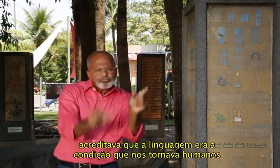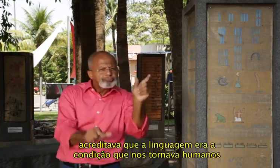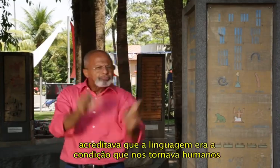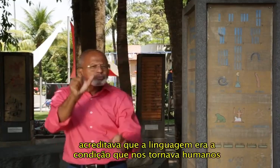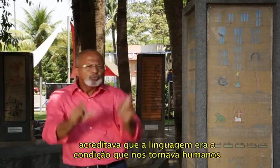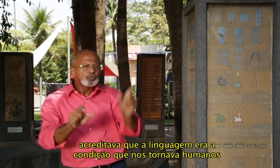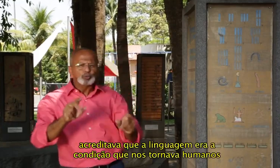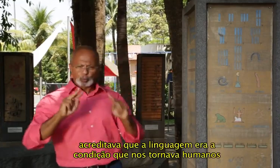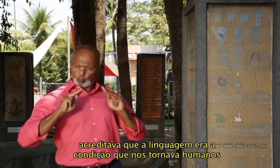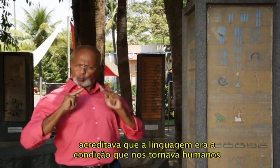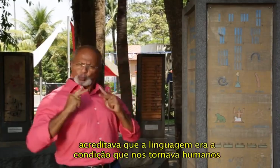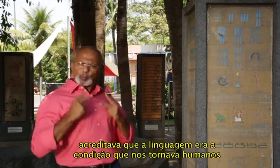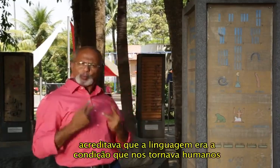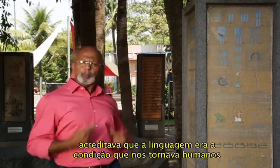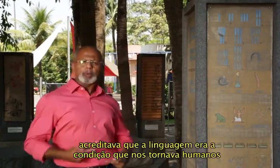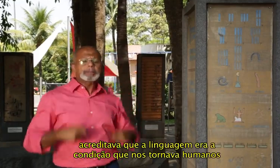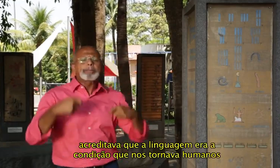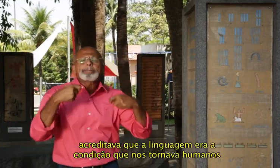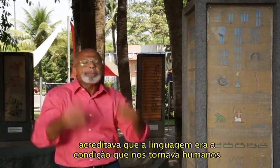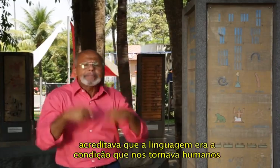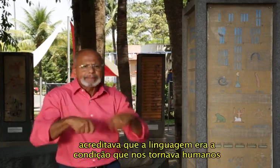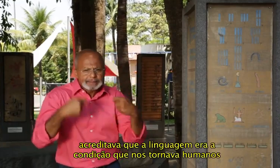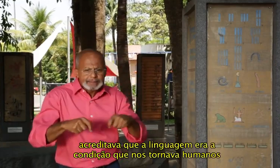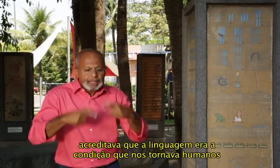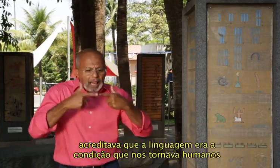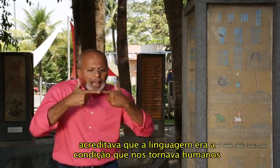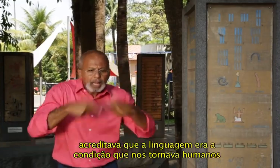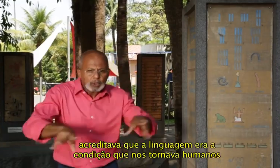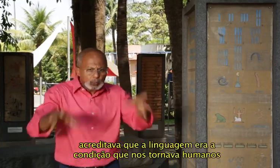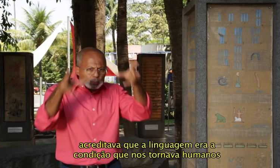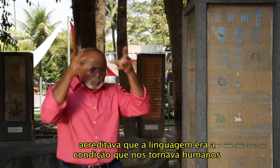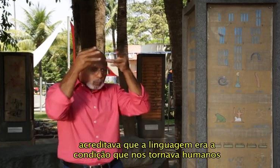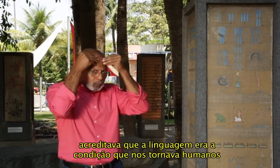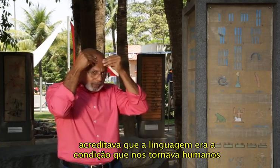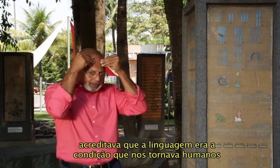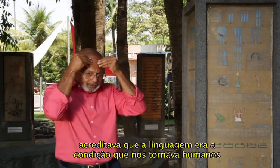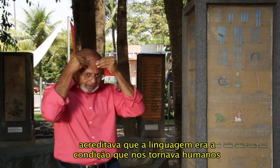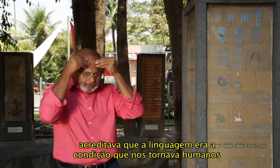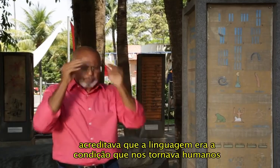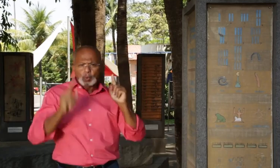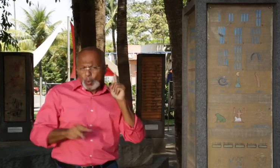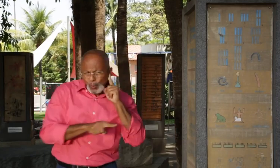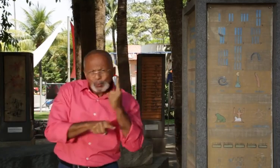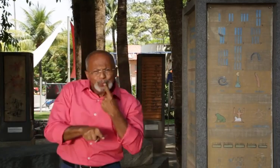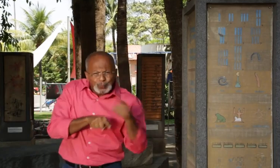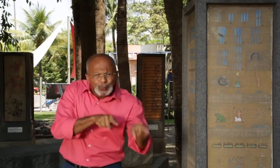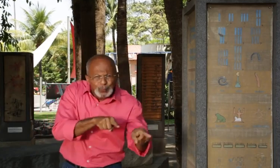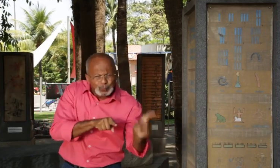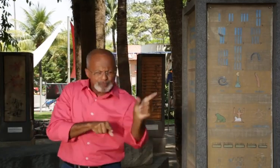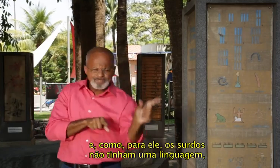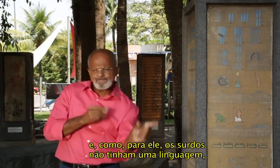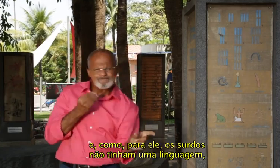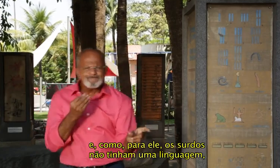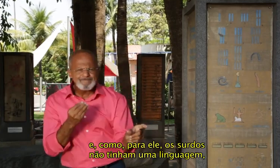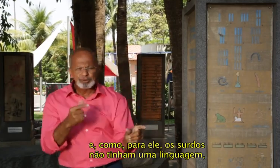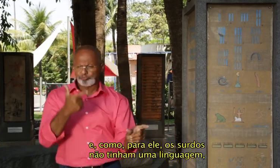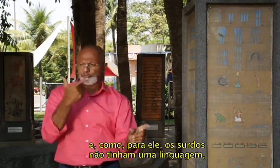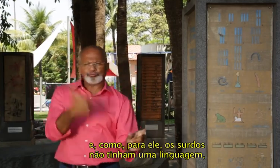acreditava que a linguagem era a condição que nos tornava humanos. E como para ele,